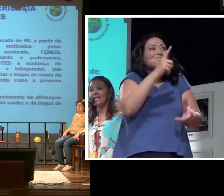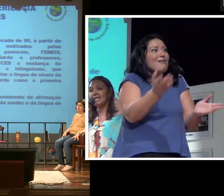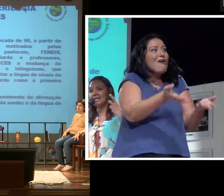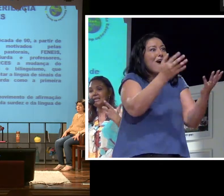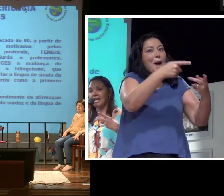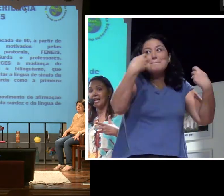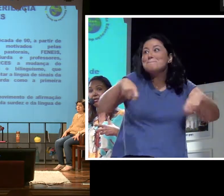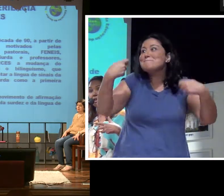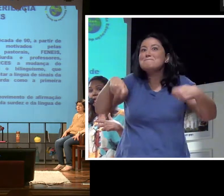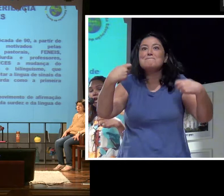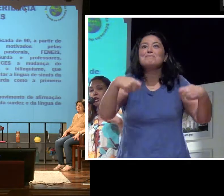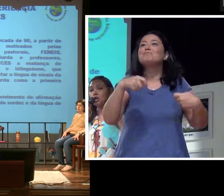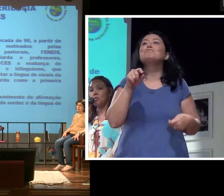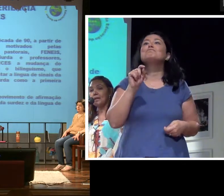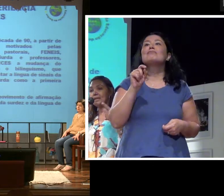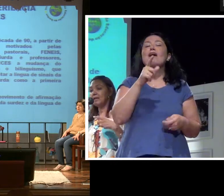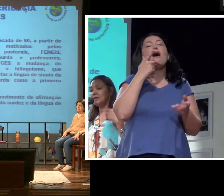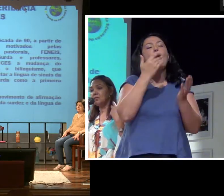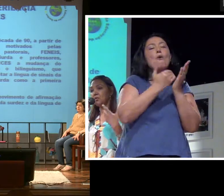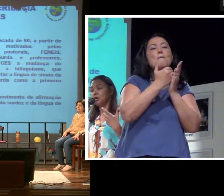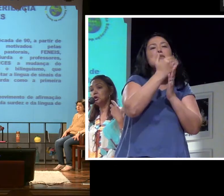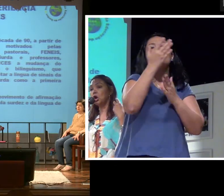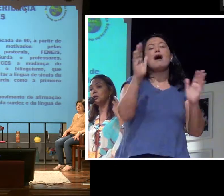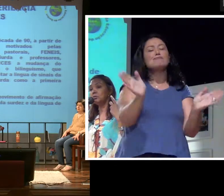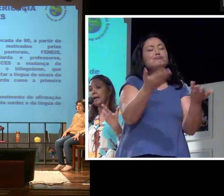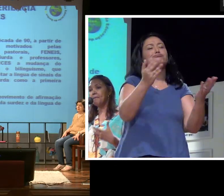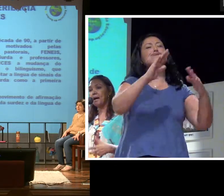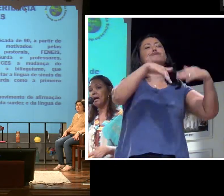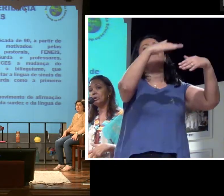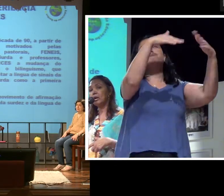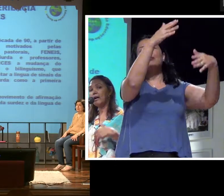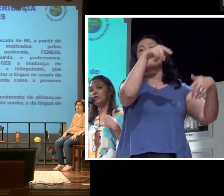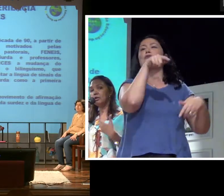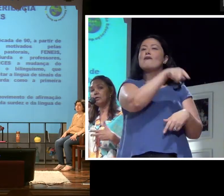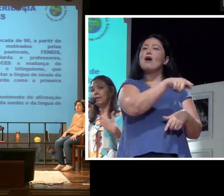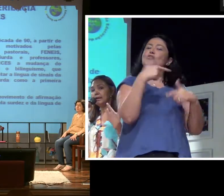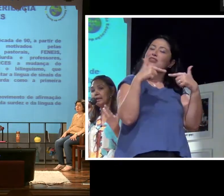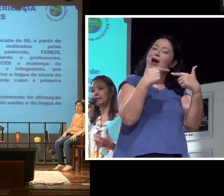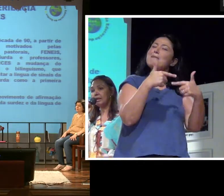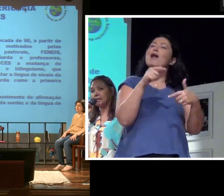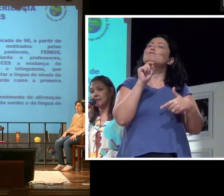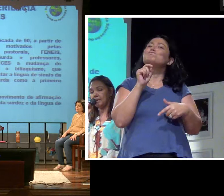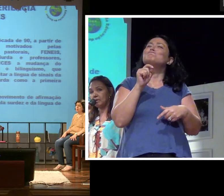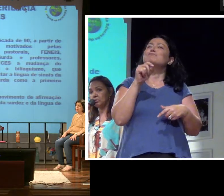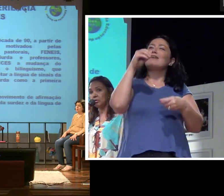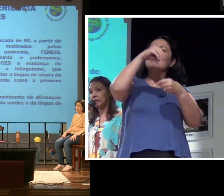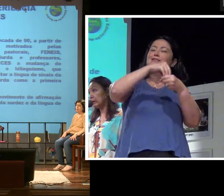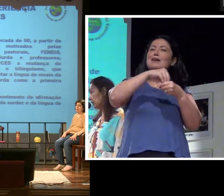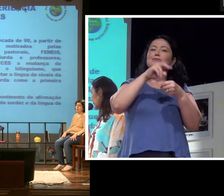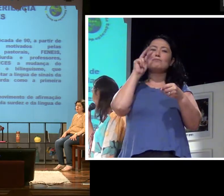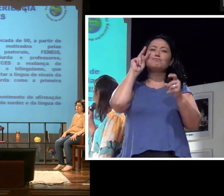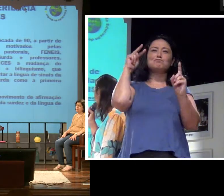essa necessidade, né, de começar a desenvolver todo o trabalho a nível, né, dentro dessa perspectiva